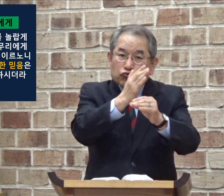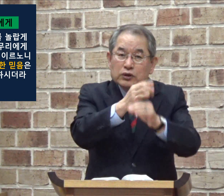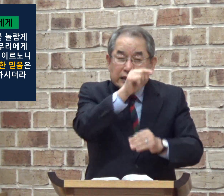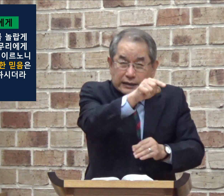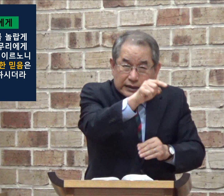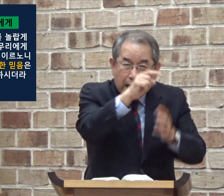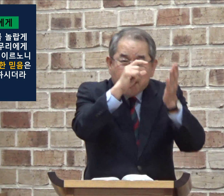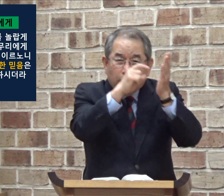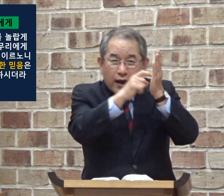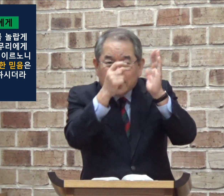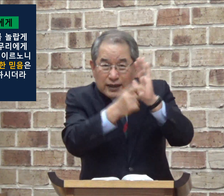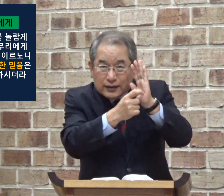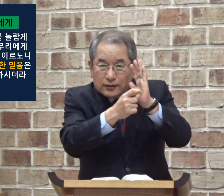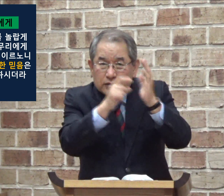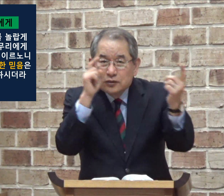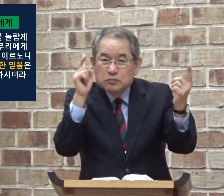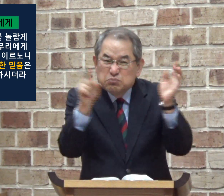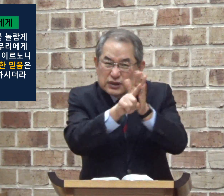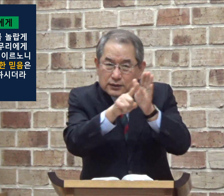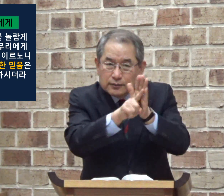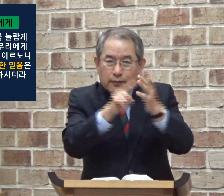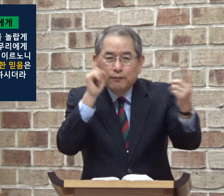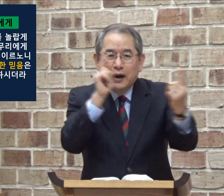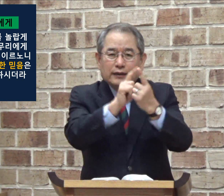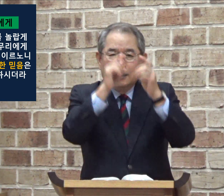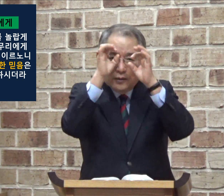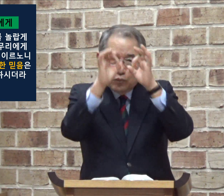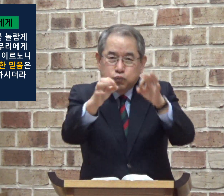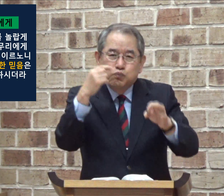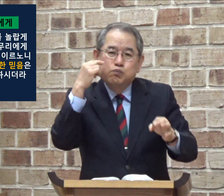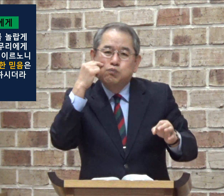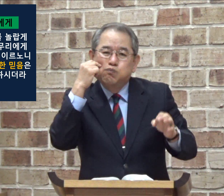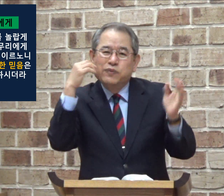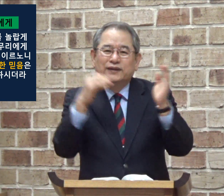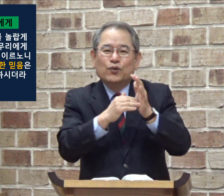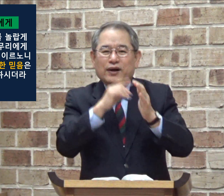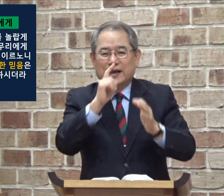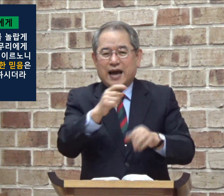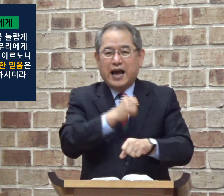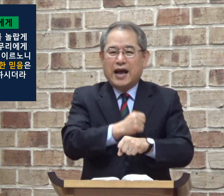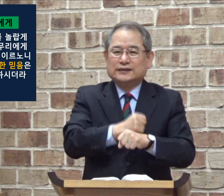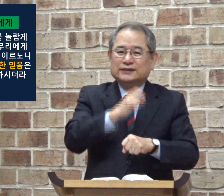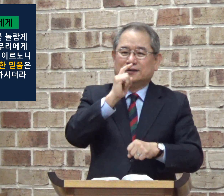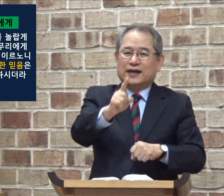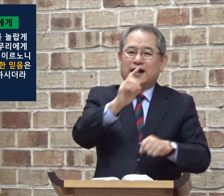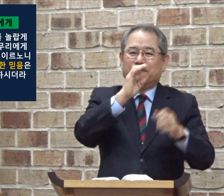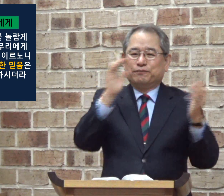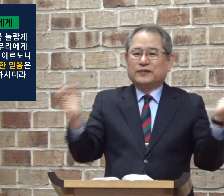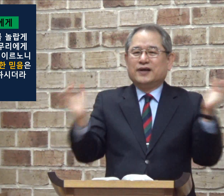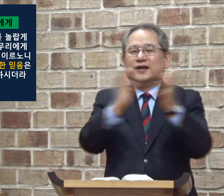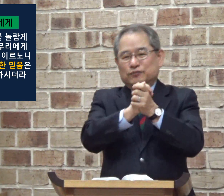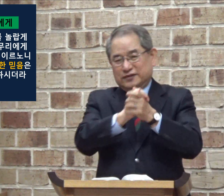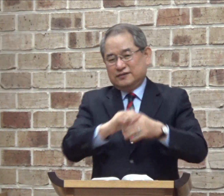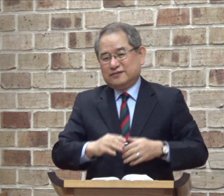따르는 무리에게 내가 너에게 이르노니 이스라엘 중에 이만한 믿음은 만나 보지 못하였노라 하시더라.